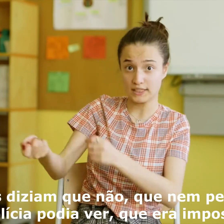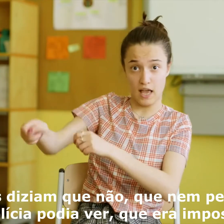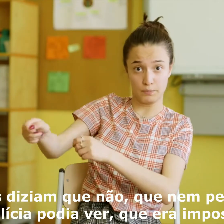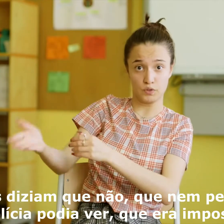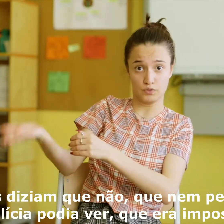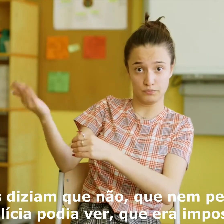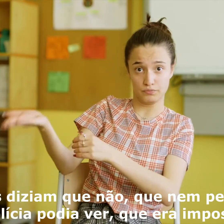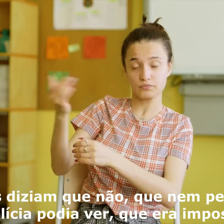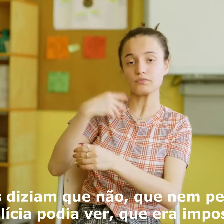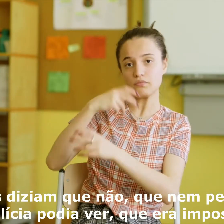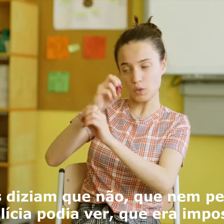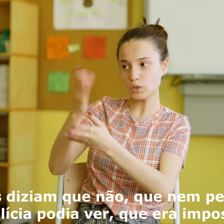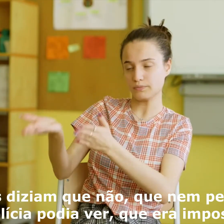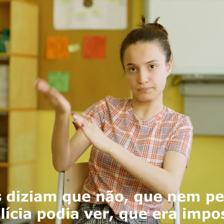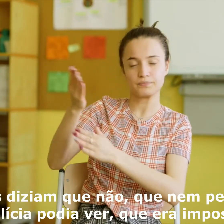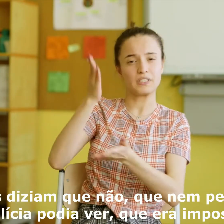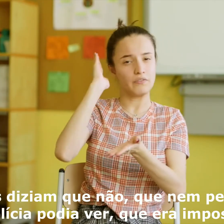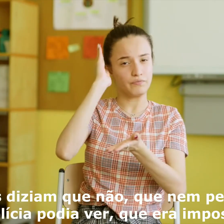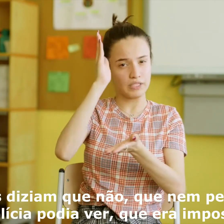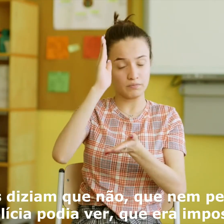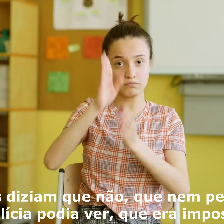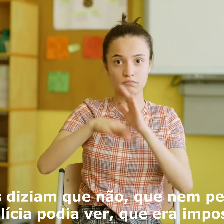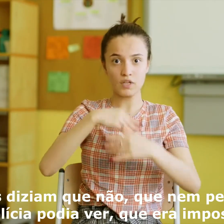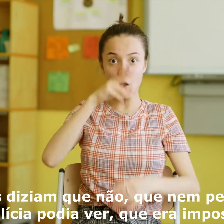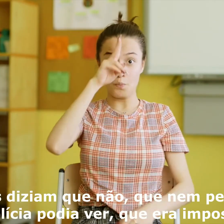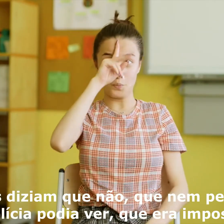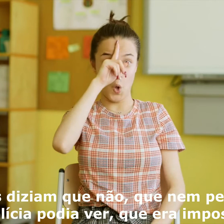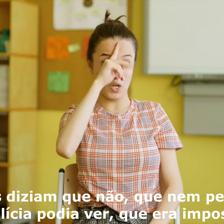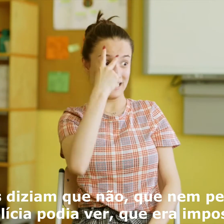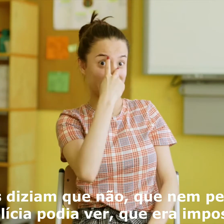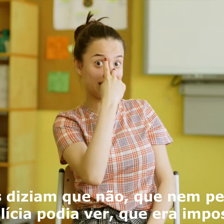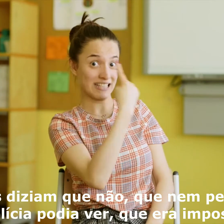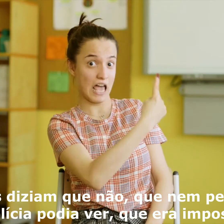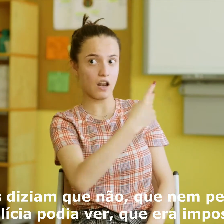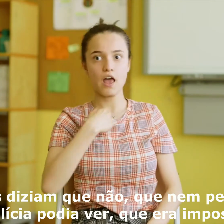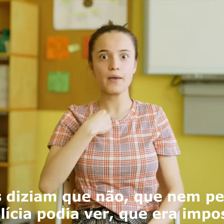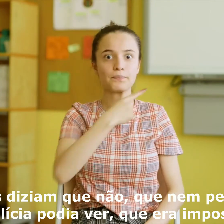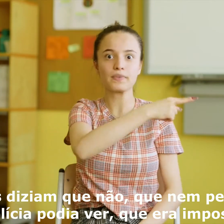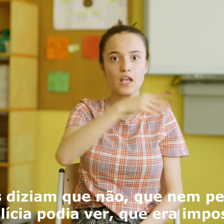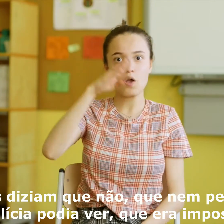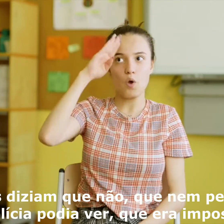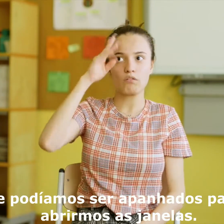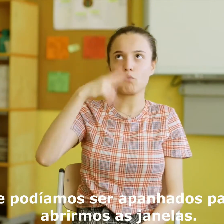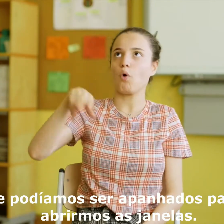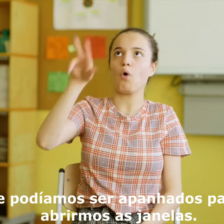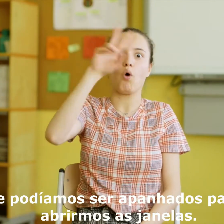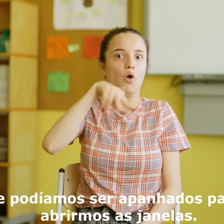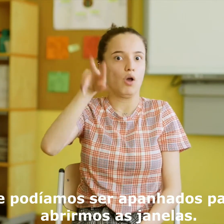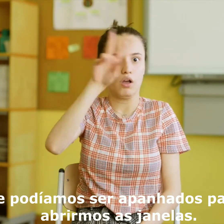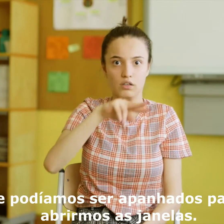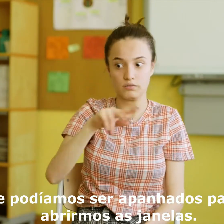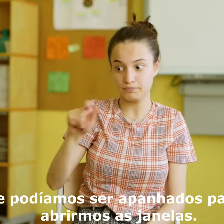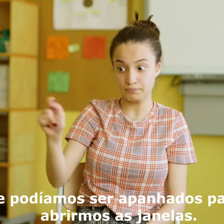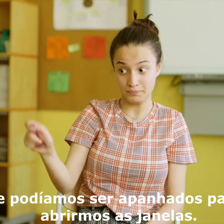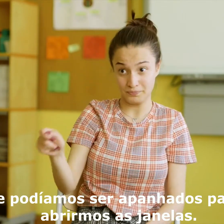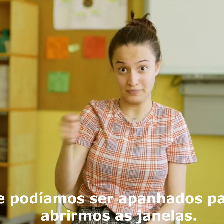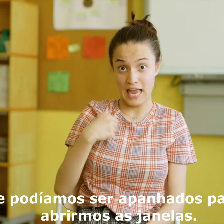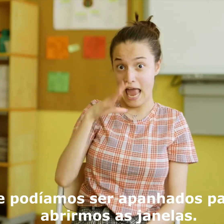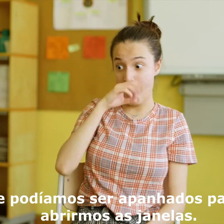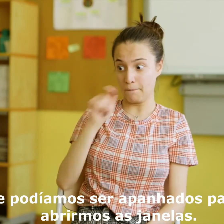muito calor. E diziam, não, nem pensar, a polícia pode ver e impossível, vocês podem ser apanhados, não abram